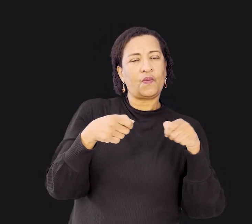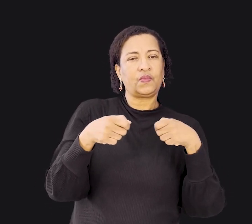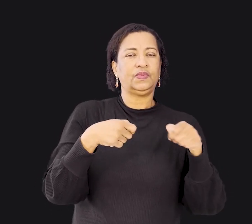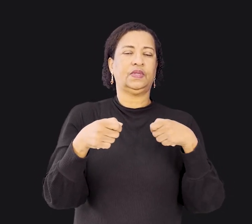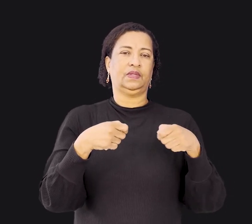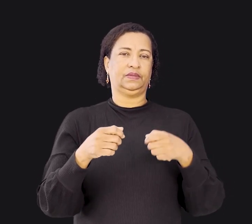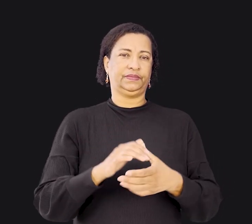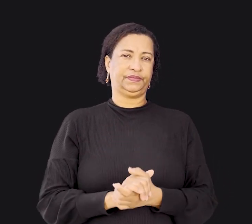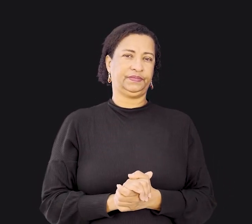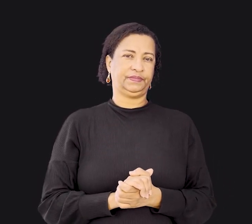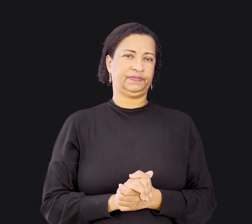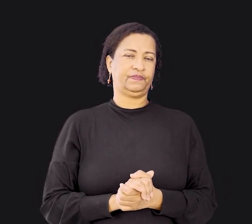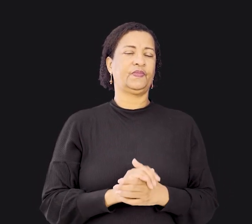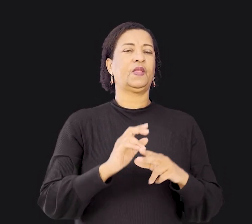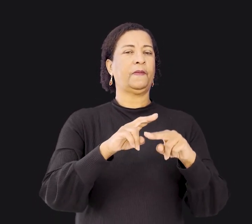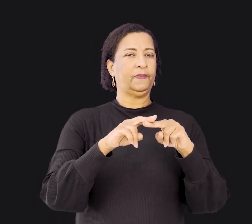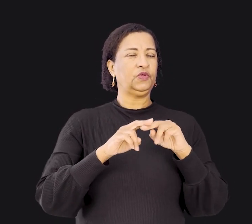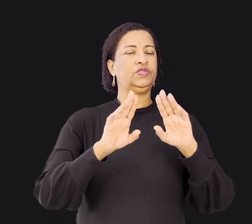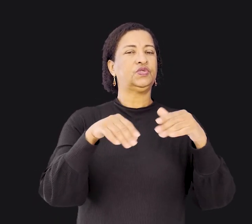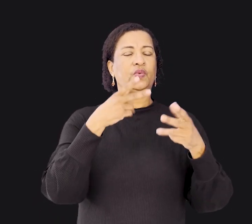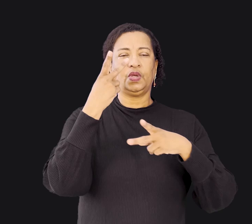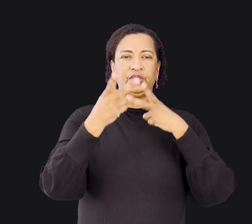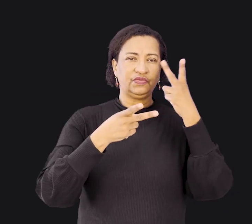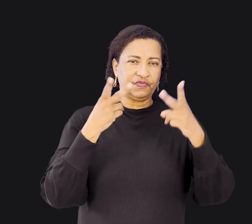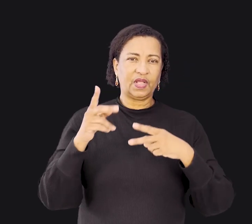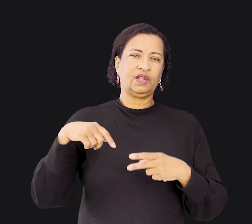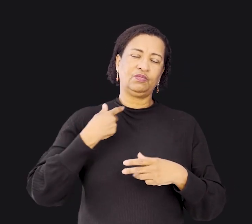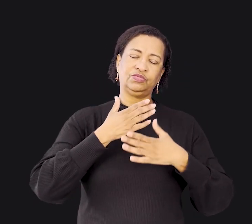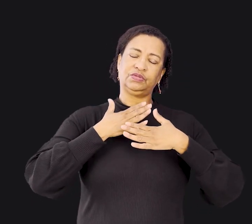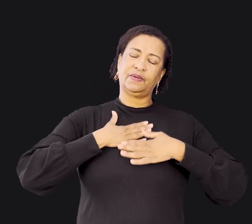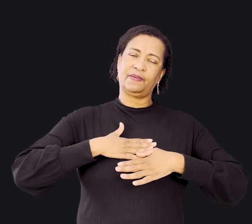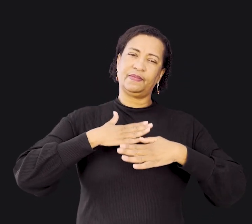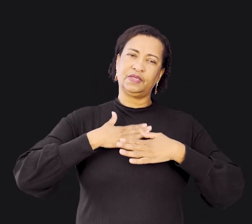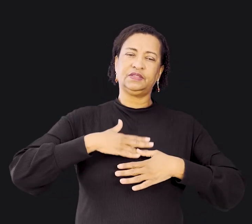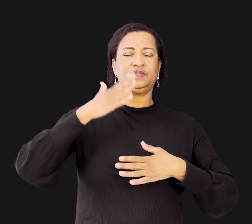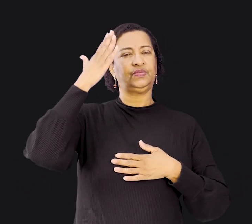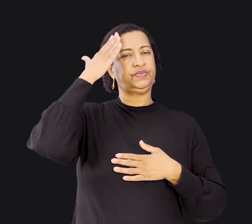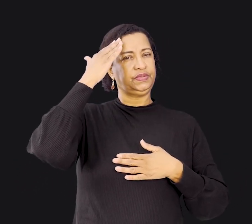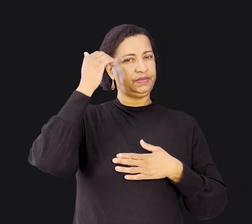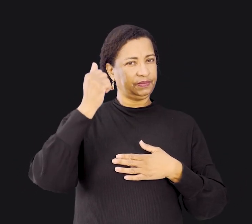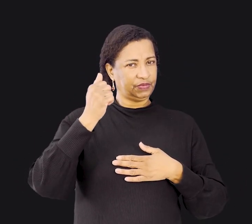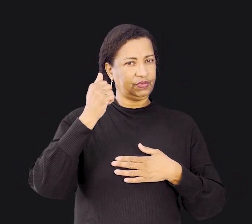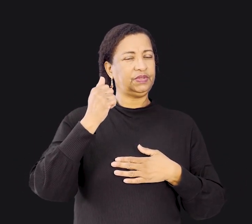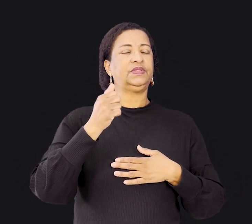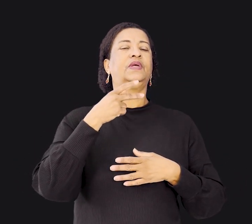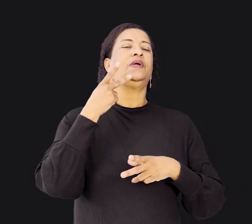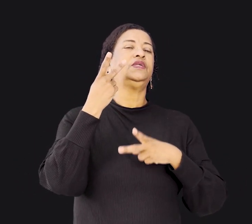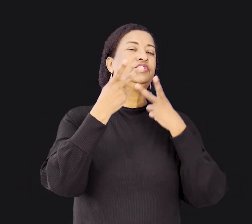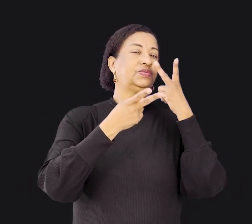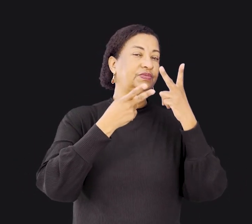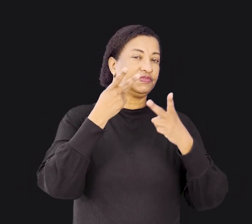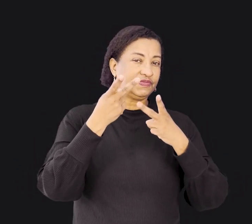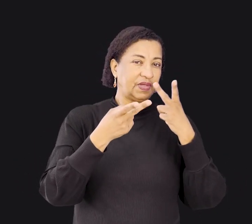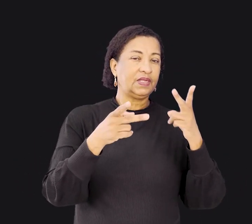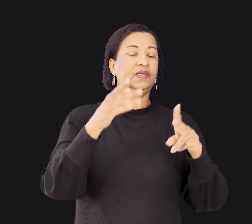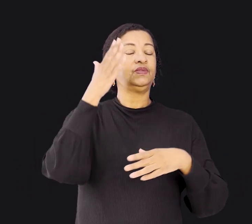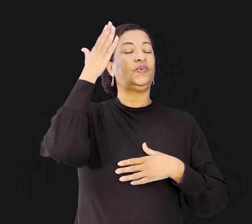controlada. Por isso, quando falamos sobre a mansidão da sabedoria, estamos nos referindo à sabedoria que